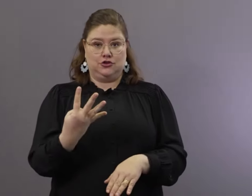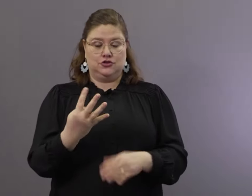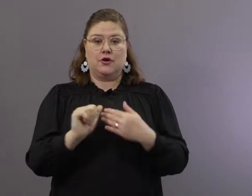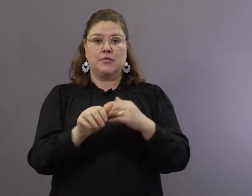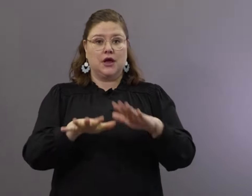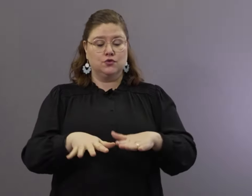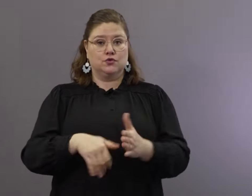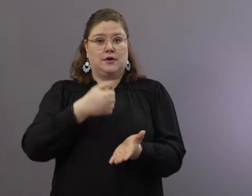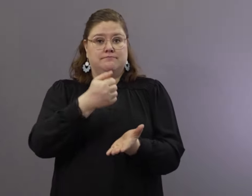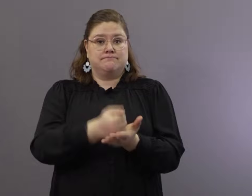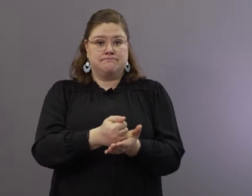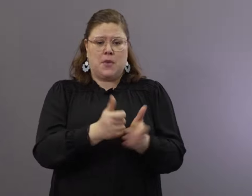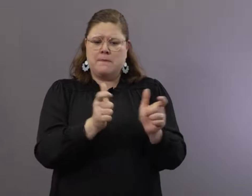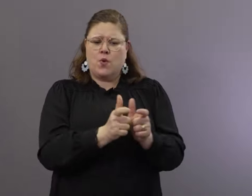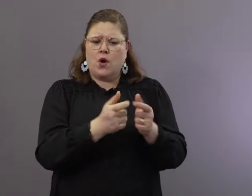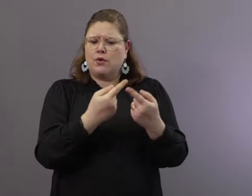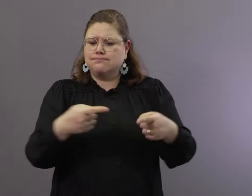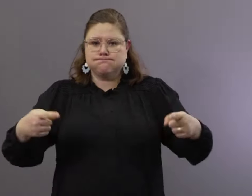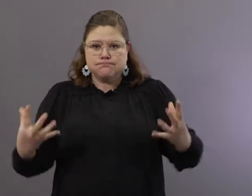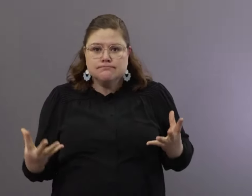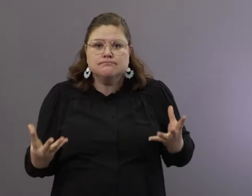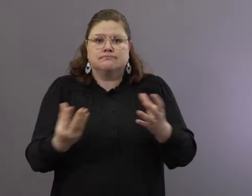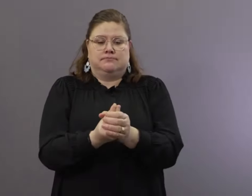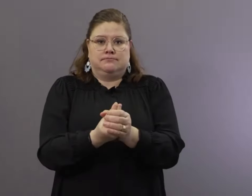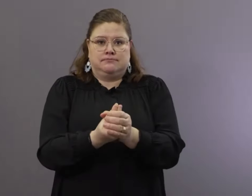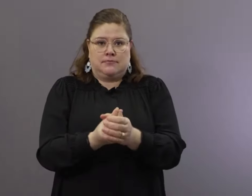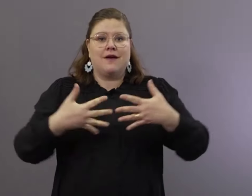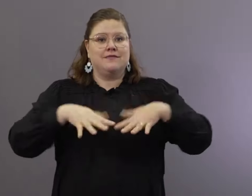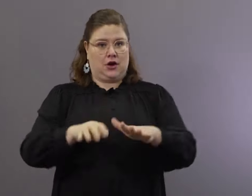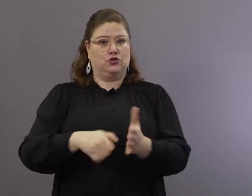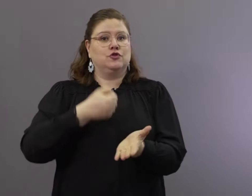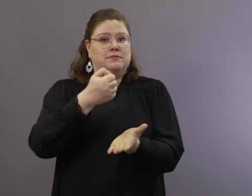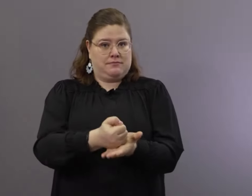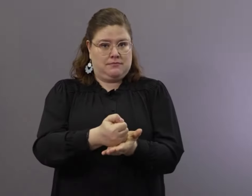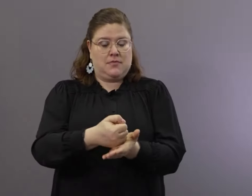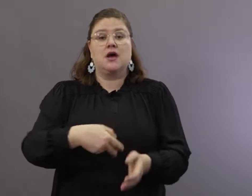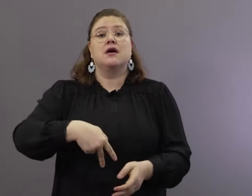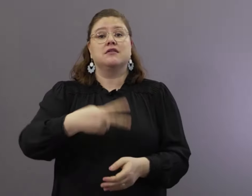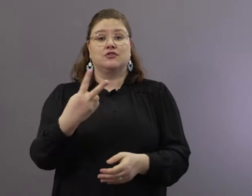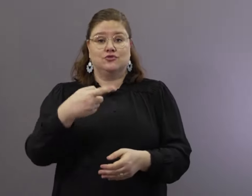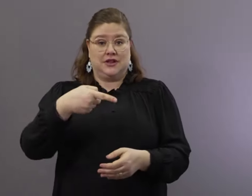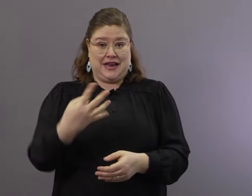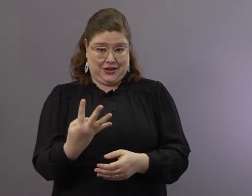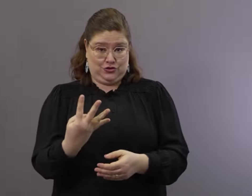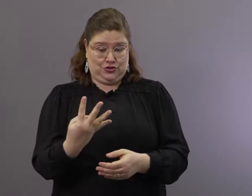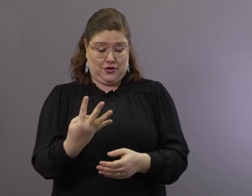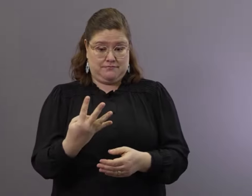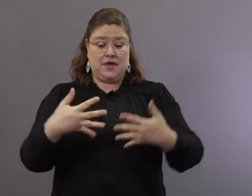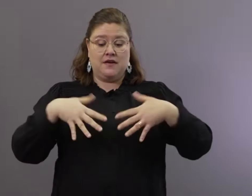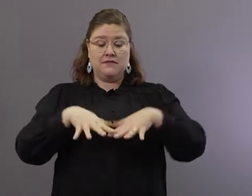yli puoluerajojen toimivan kansanedustajien verkoston, jonka tarkoituksena on lisätä